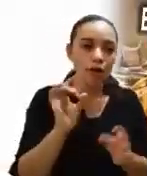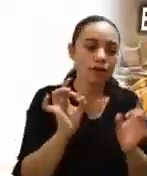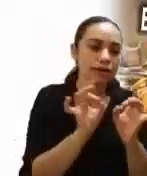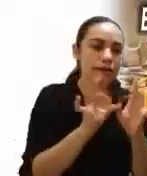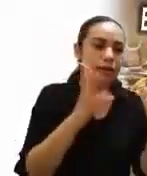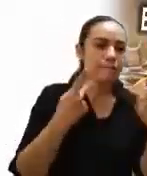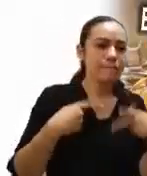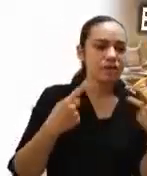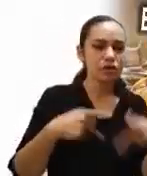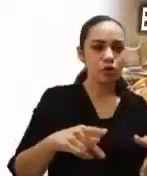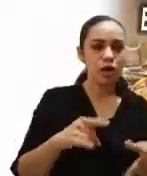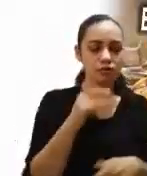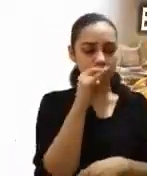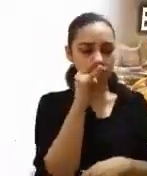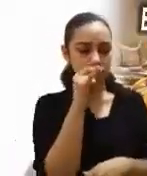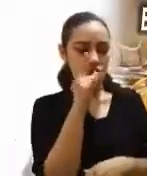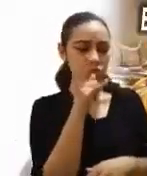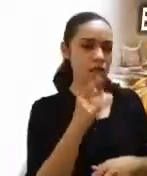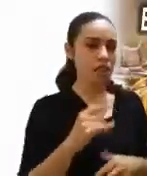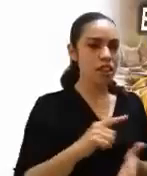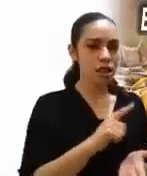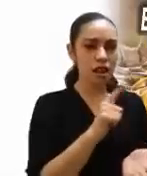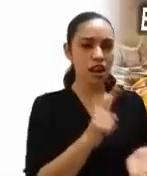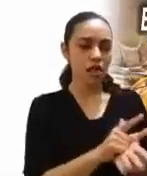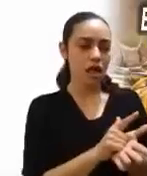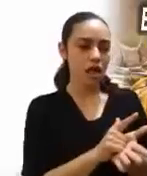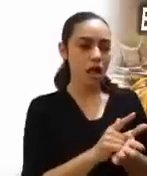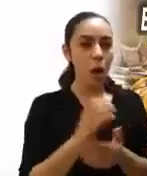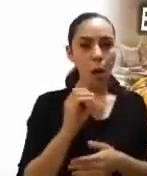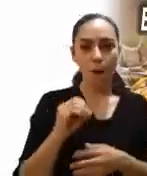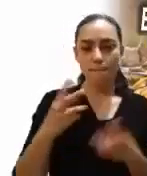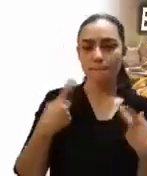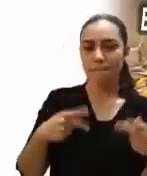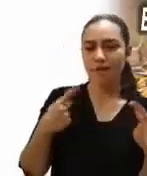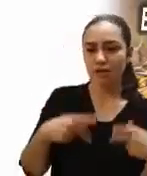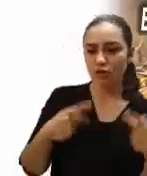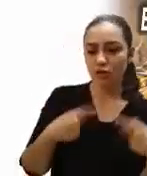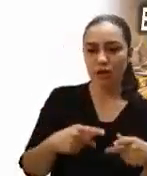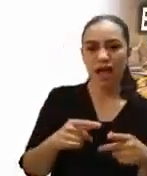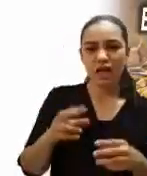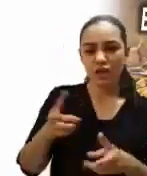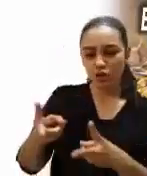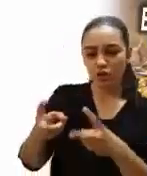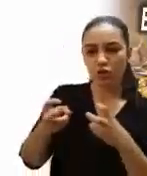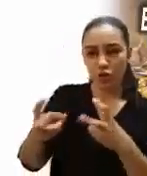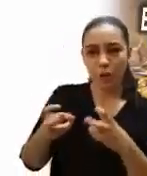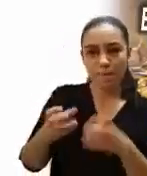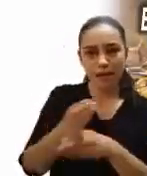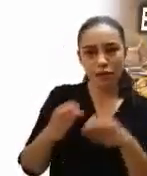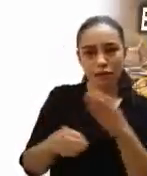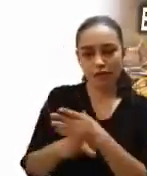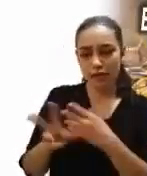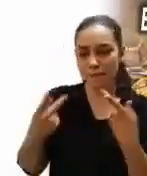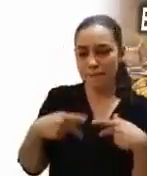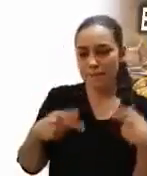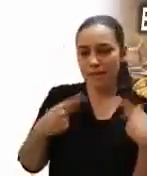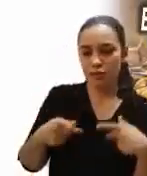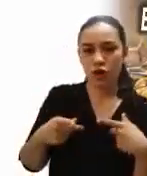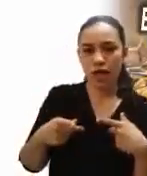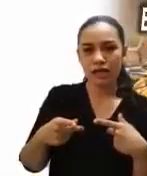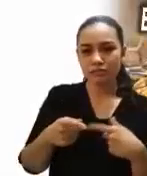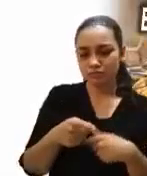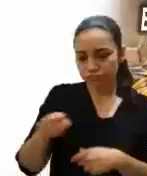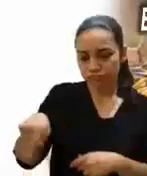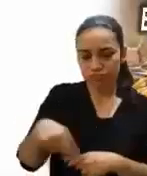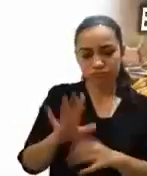se relame los bigotes previendo una ganancia a costa de aquel pobre malherido. Si Cristo es el hombre